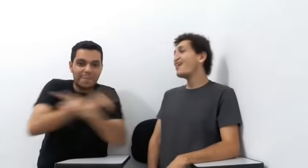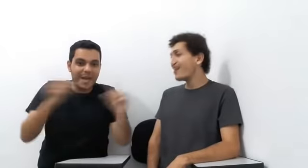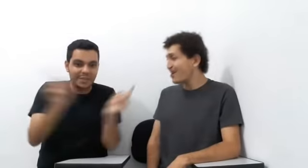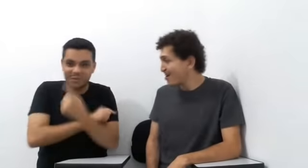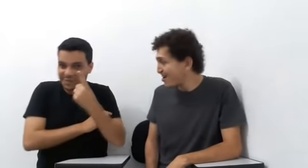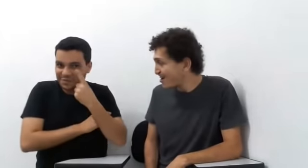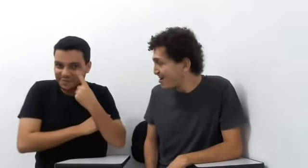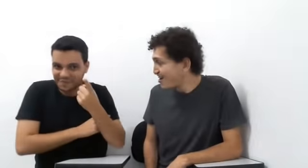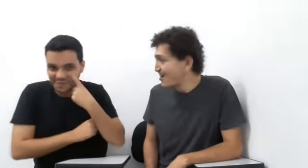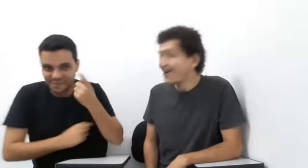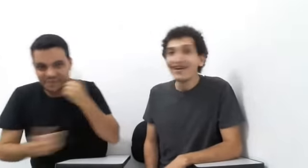papéis hoje.